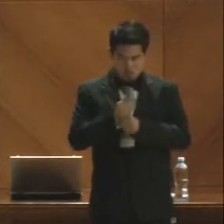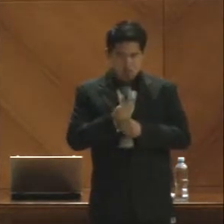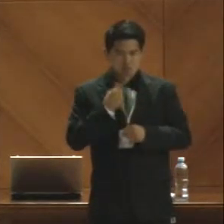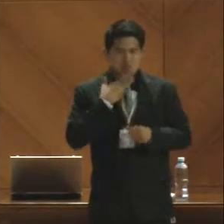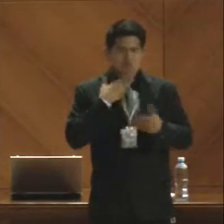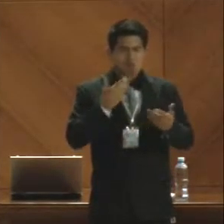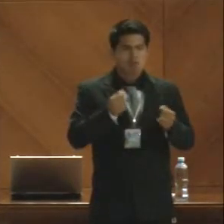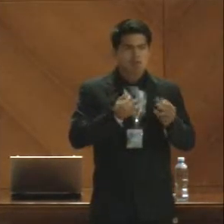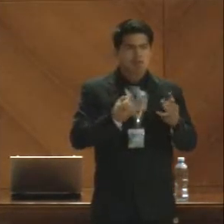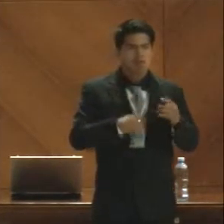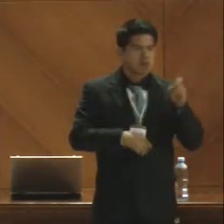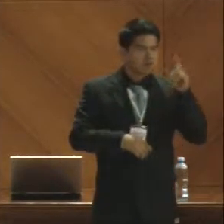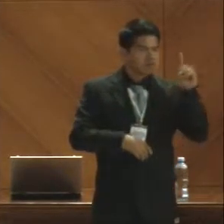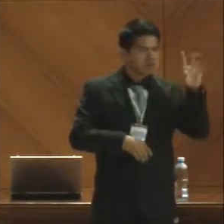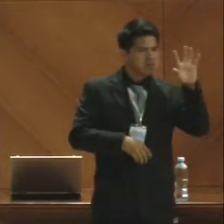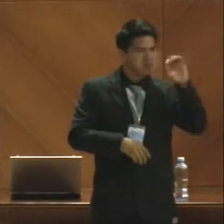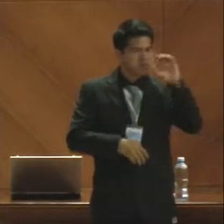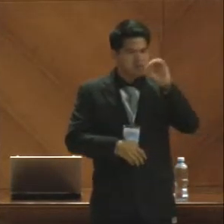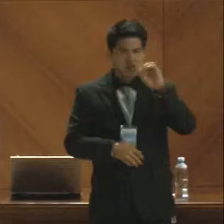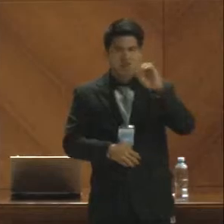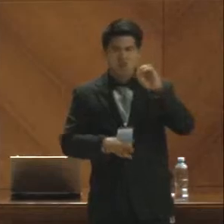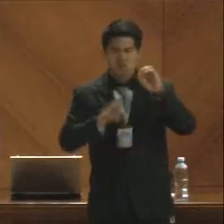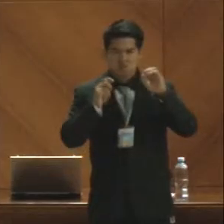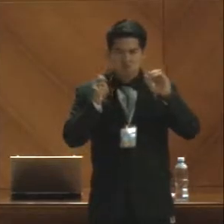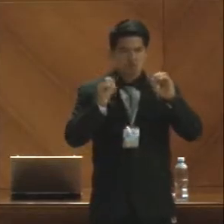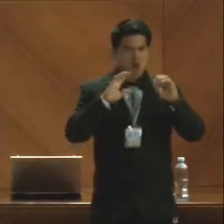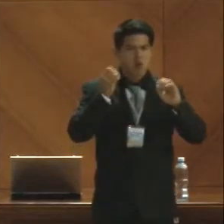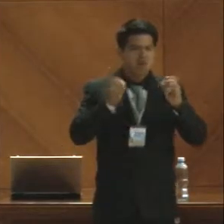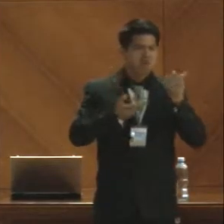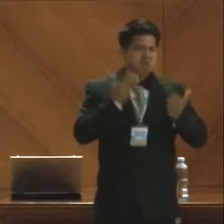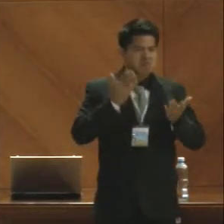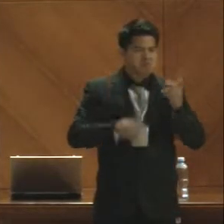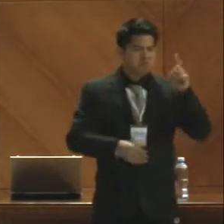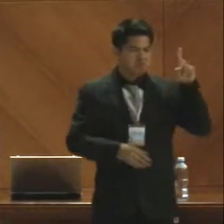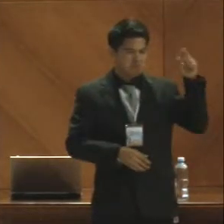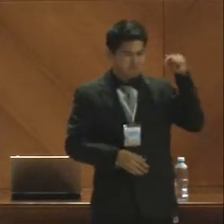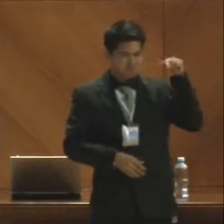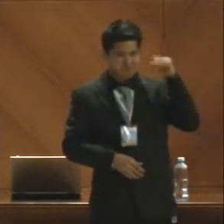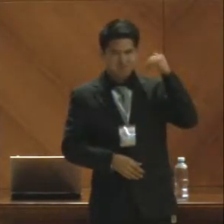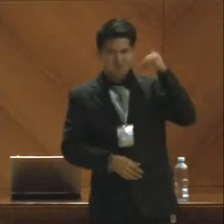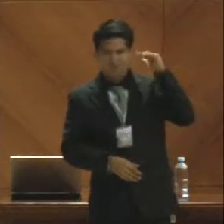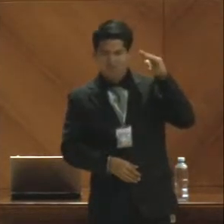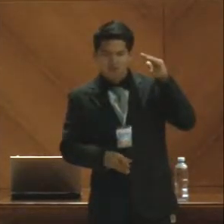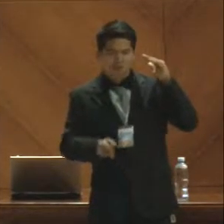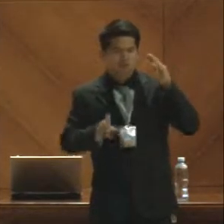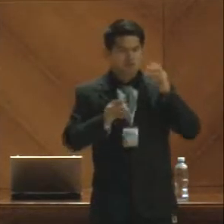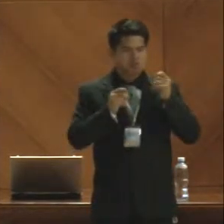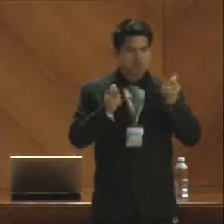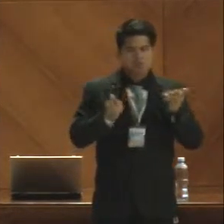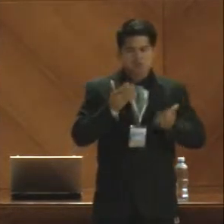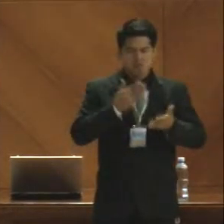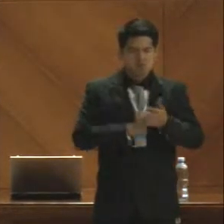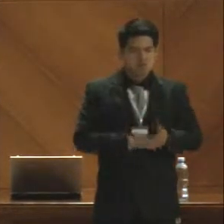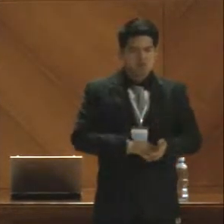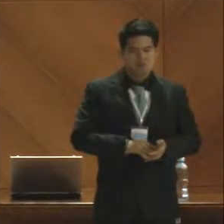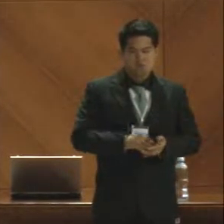y muchas veces miles de dólares. Es posible que al estudiante le dejen la copia del software para que vaya a trabajar a la